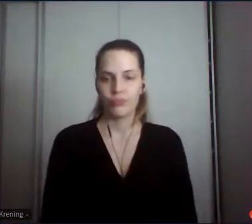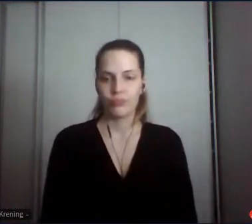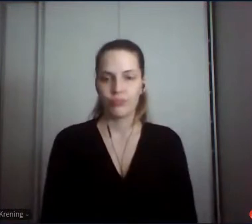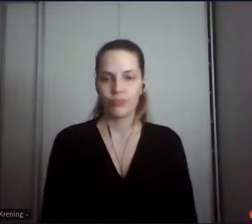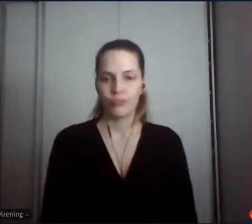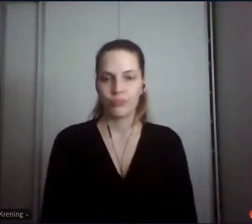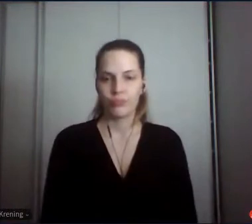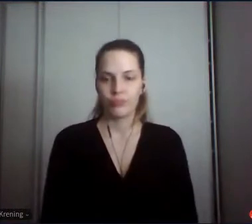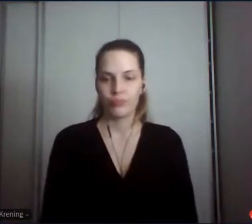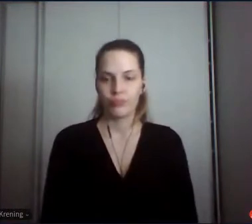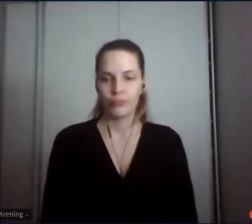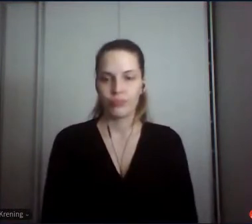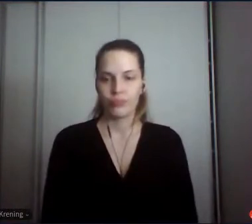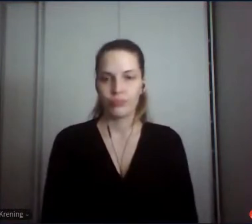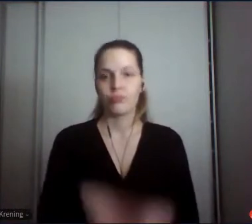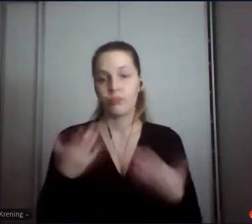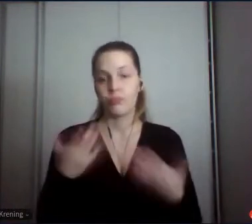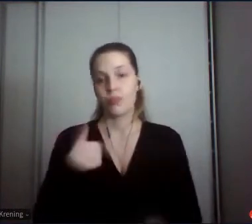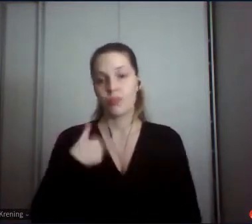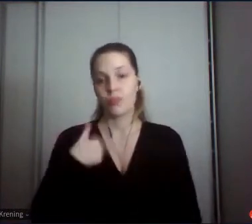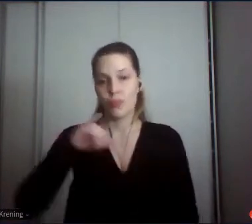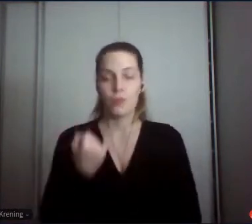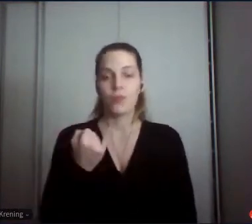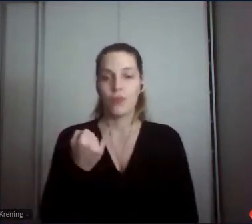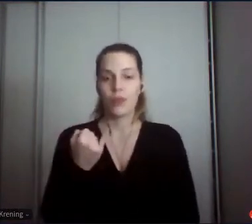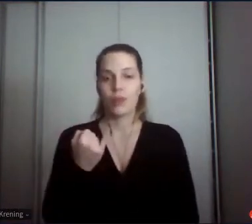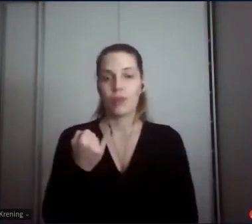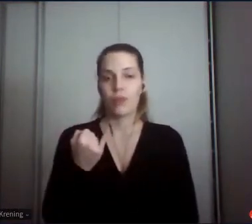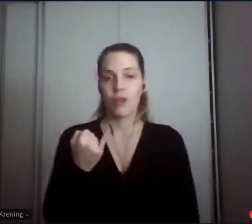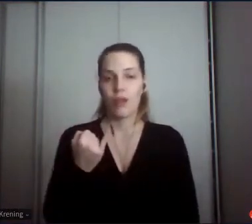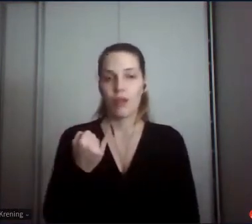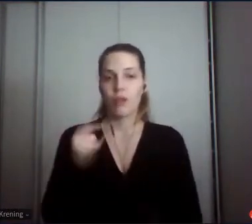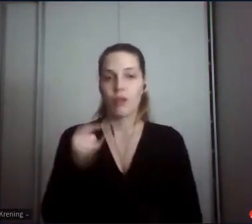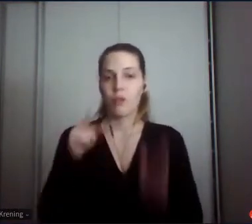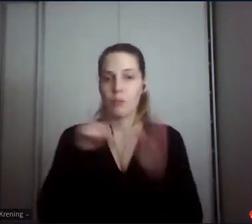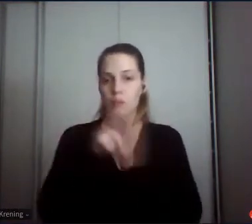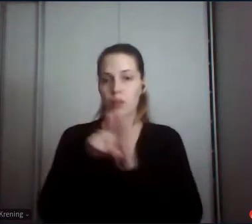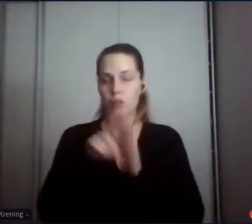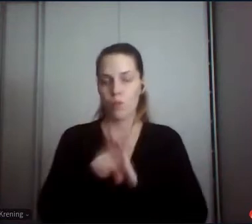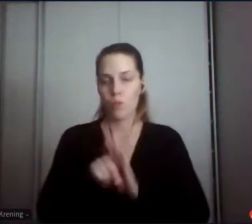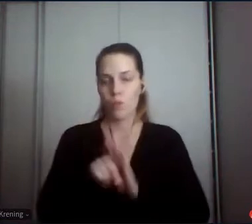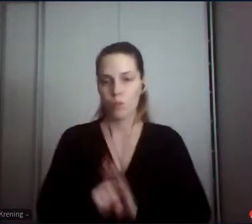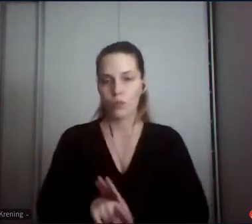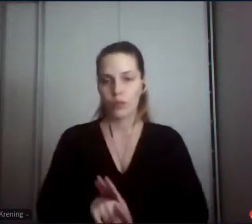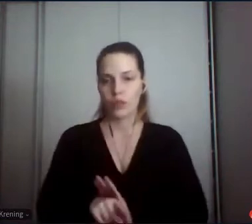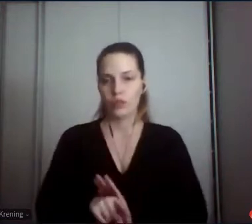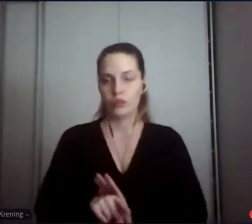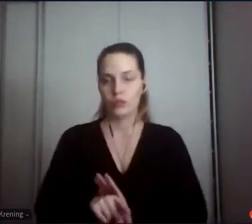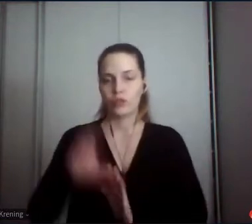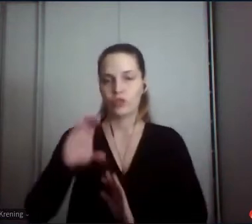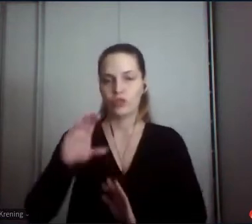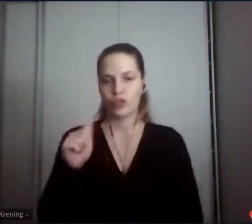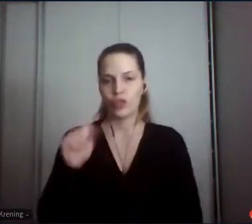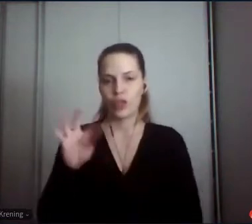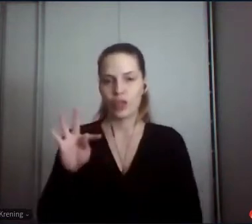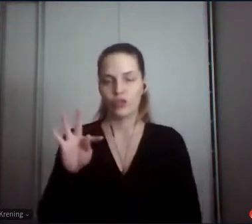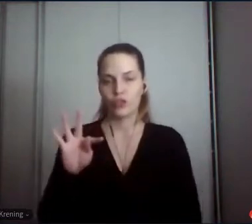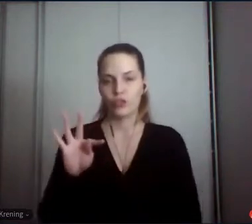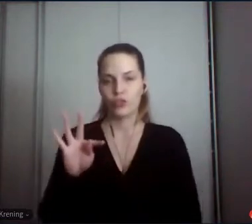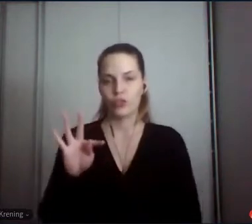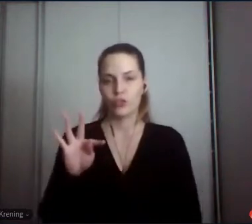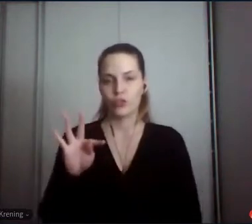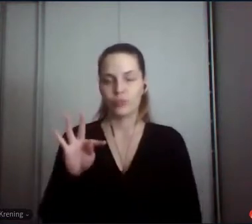transmissão. Então, eu vou aproveitar algumas perguntas que estão surgindo ali no chat sobre o exame, né?